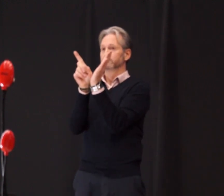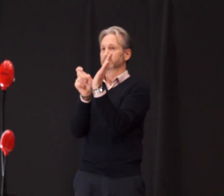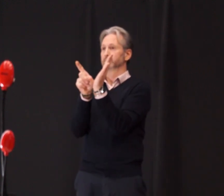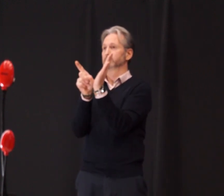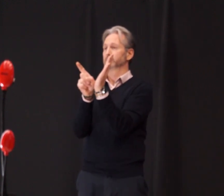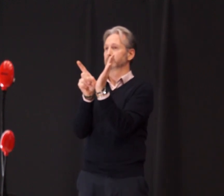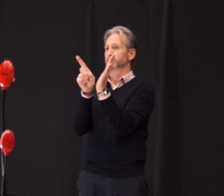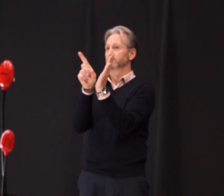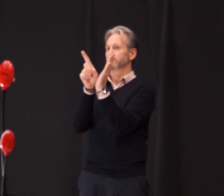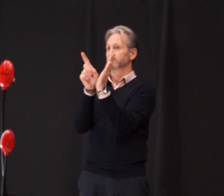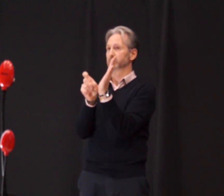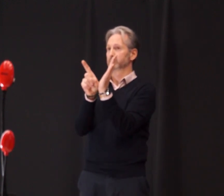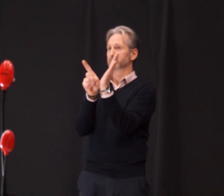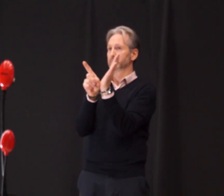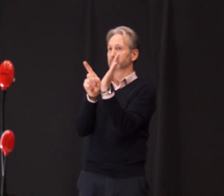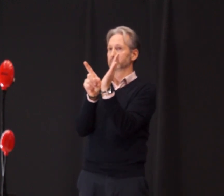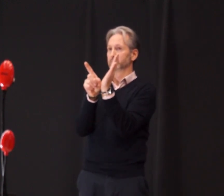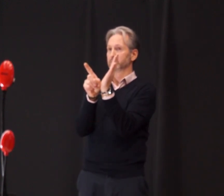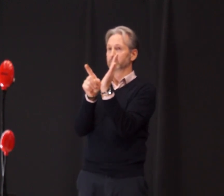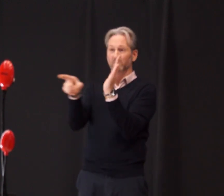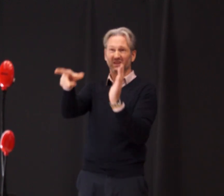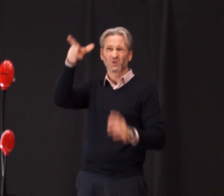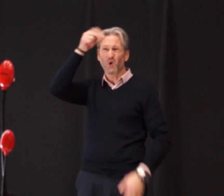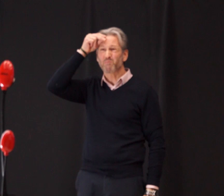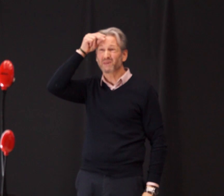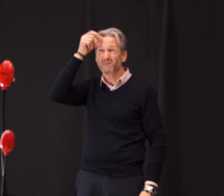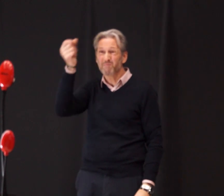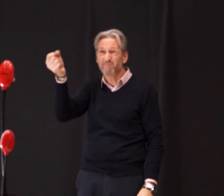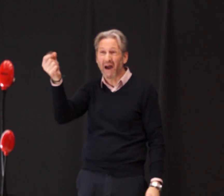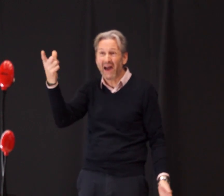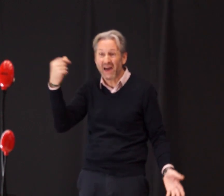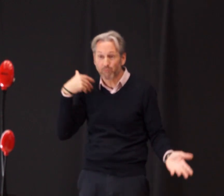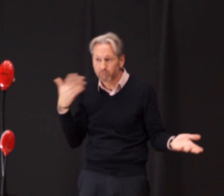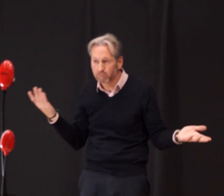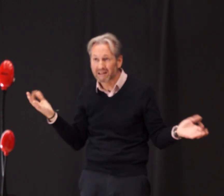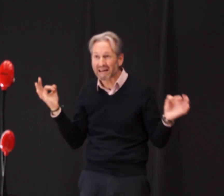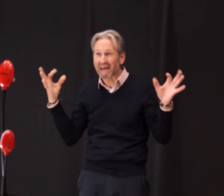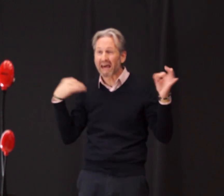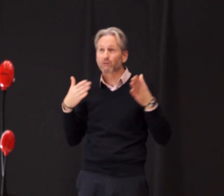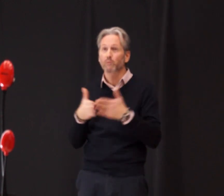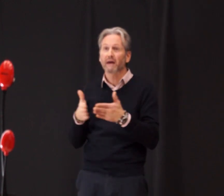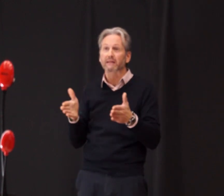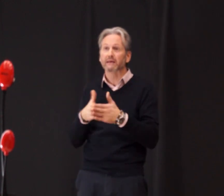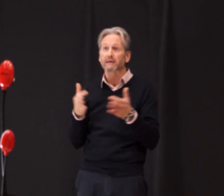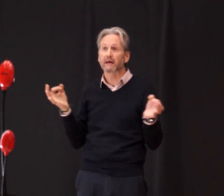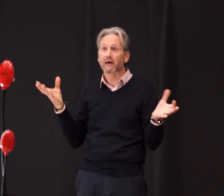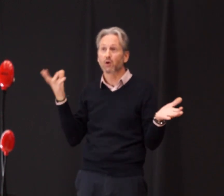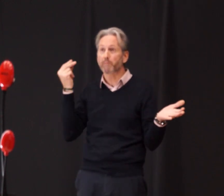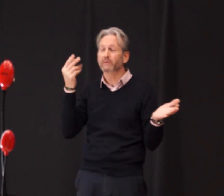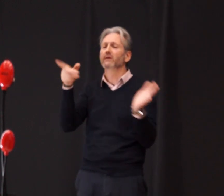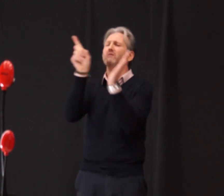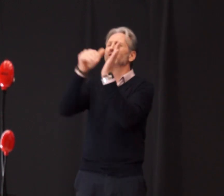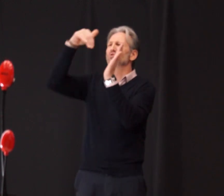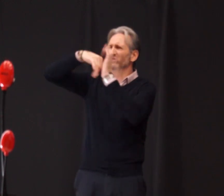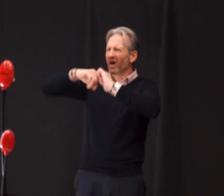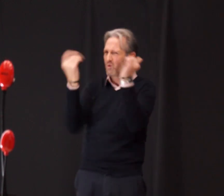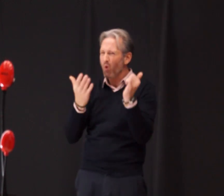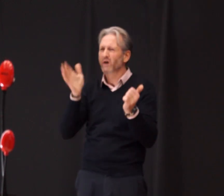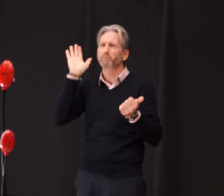signes comme celui-là, situation initiale. Et les enfants comprennent tout de suite, parce que c'est un signe composé.